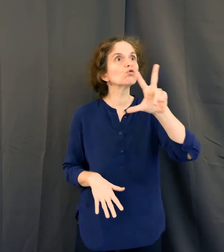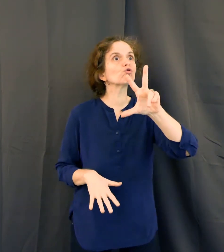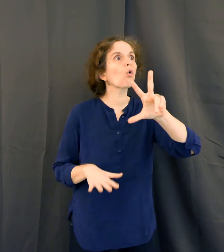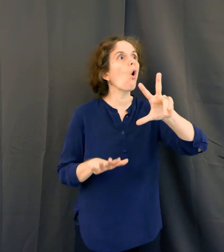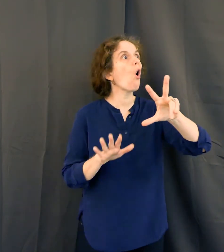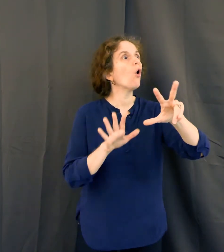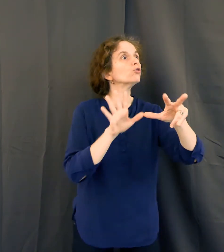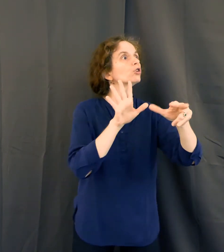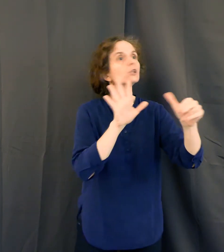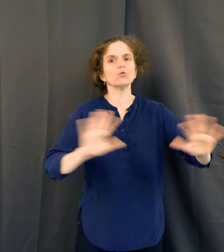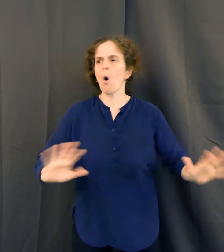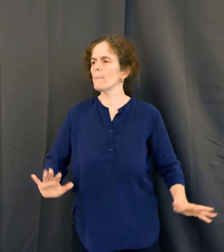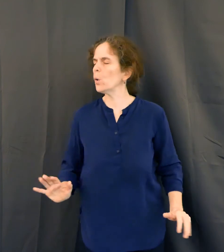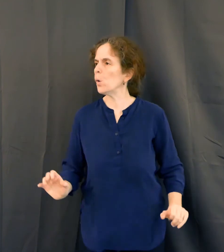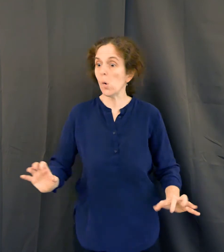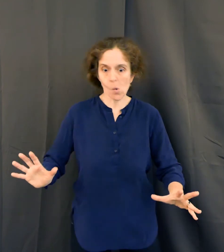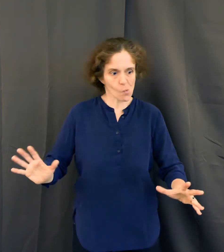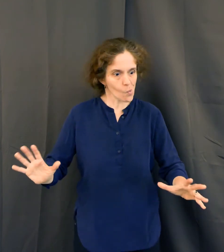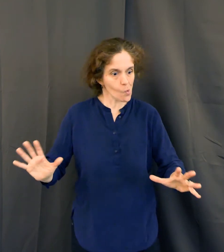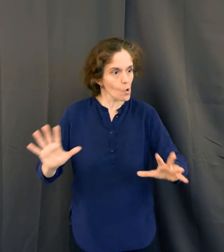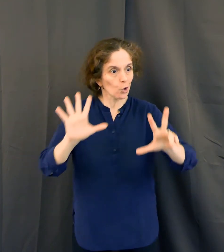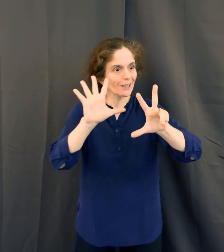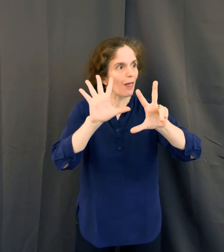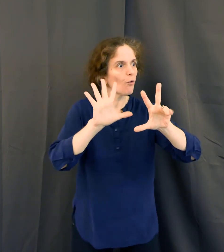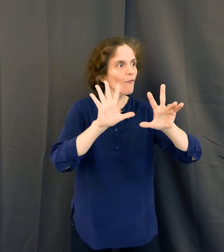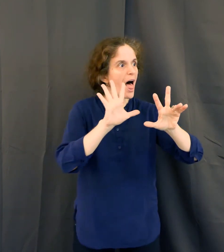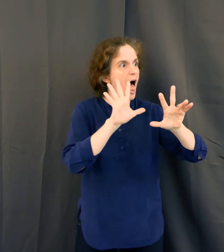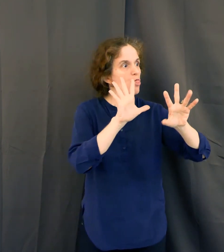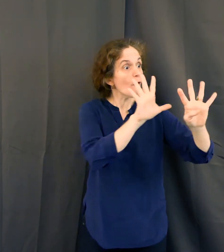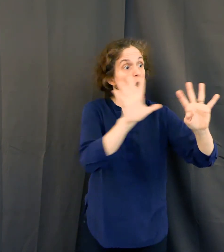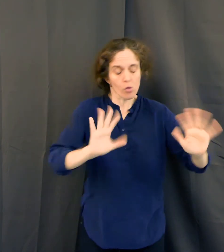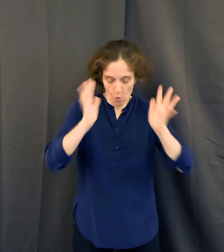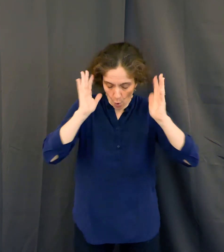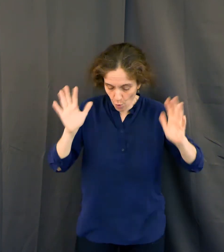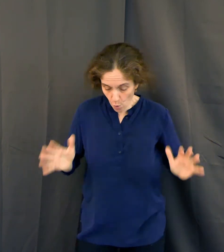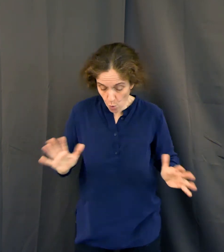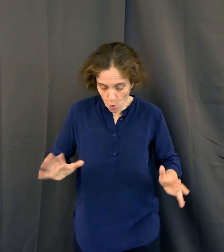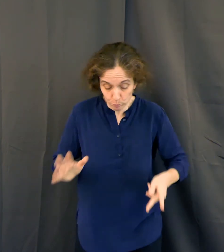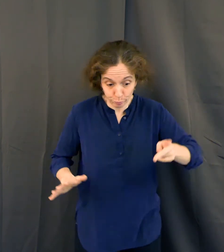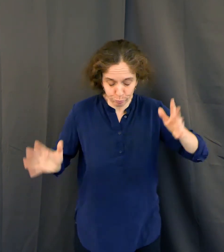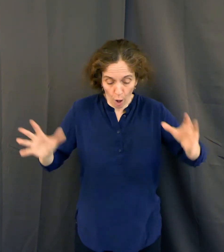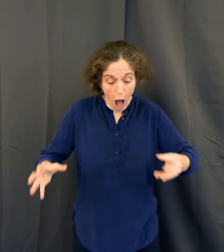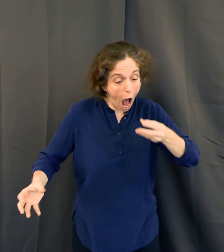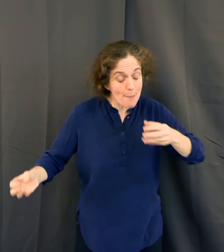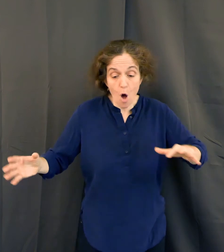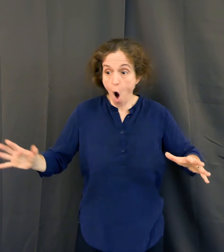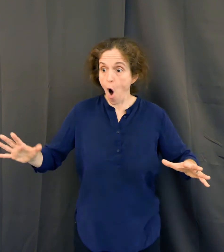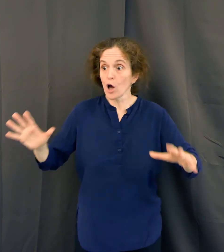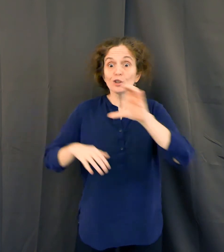tout? 30... non. Oh, 30... 30...